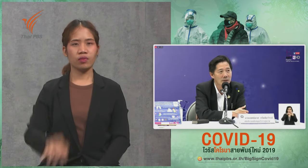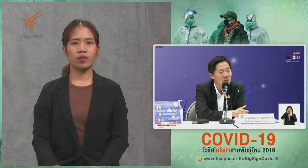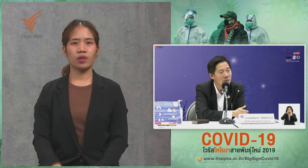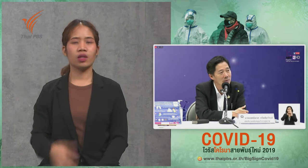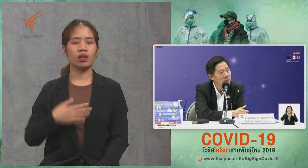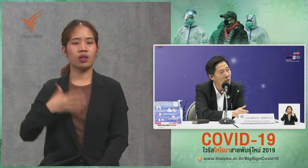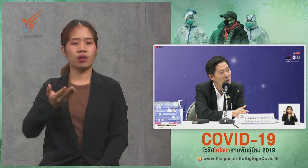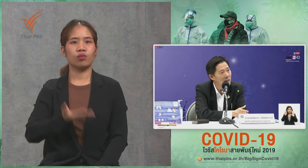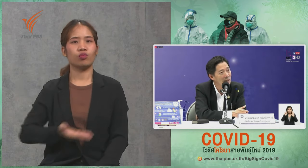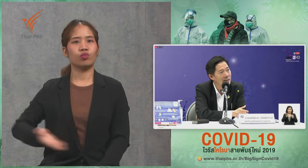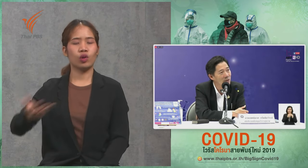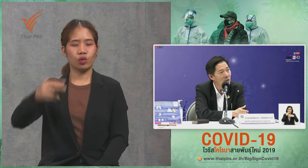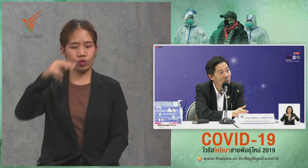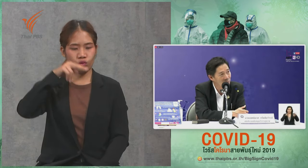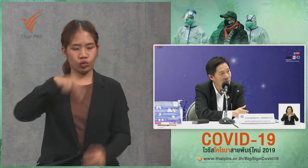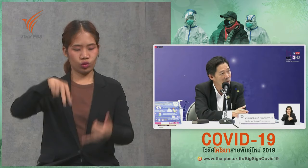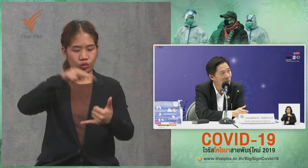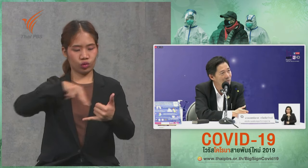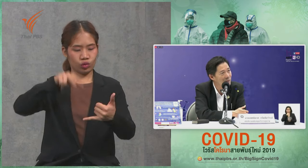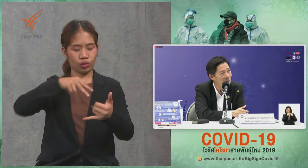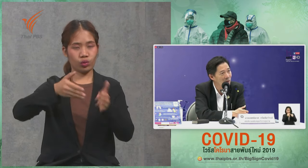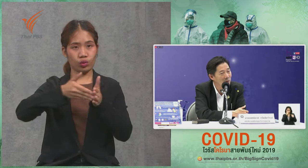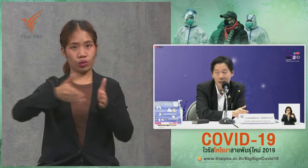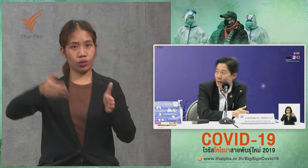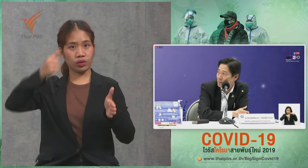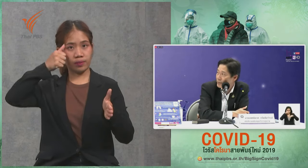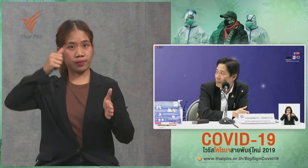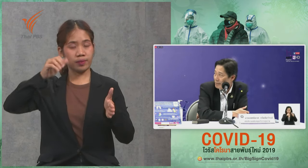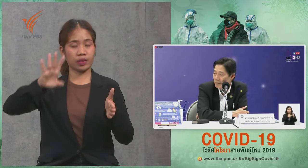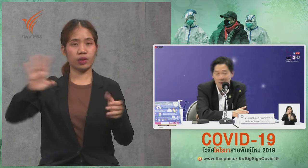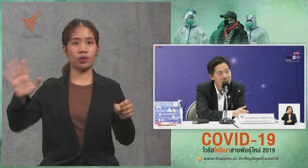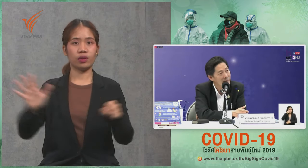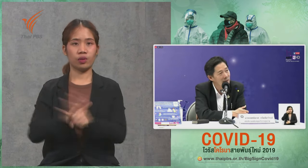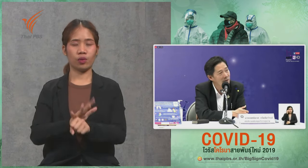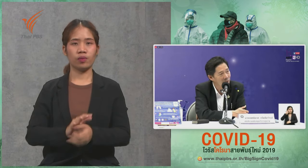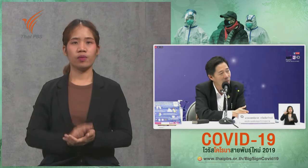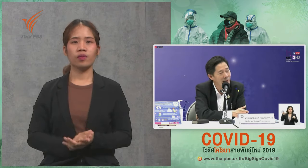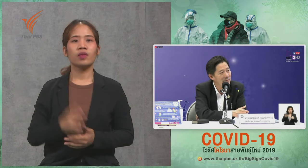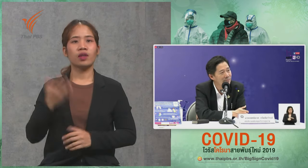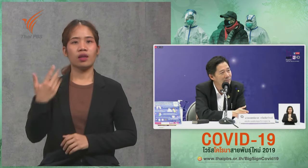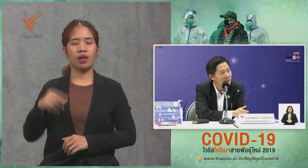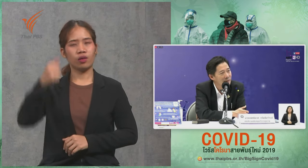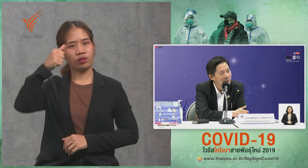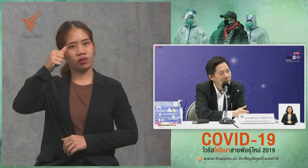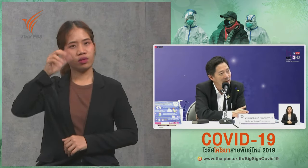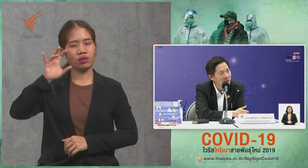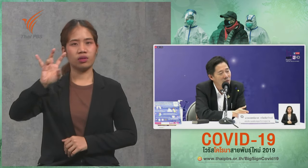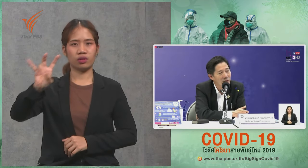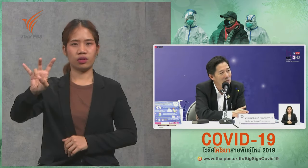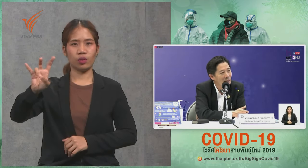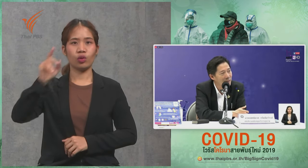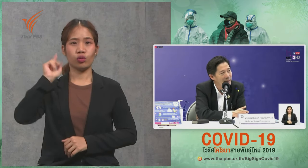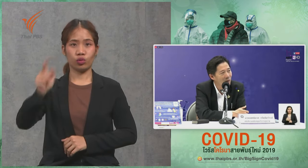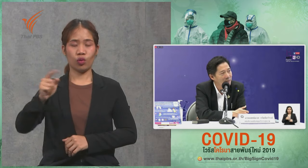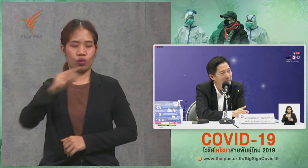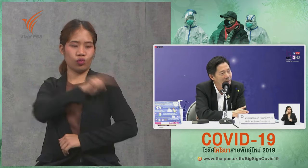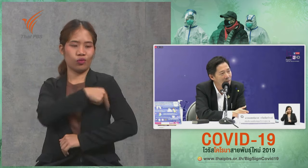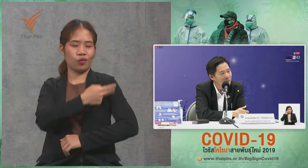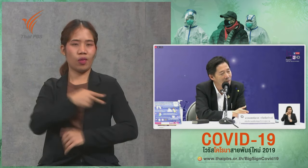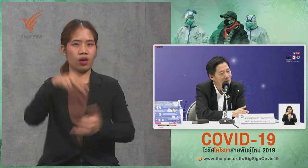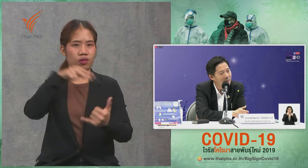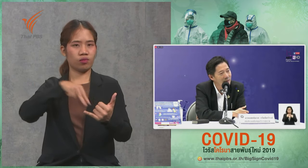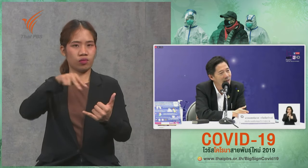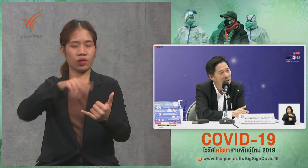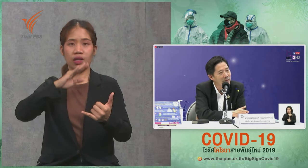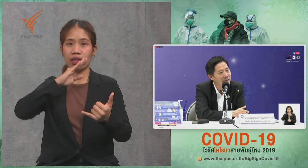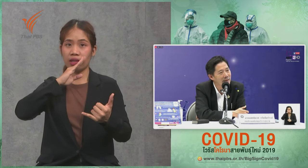เราจะอยู่ดูคนไข้จนครบ14วันเป็นอย่างน้อยนะครับแล้วก็7วันจะต้องอยู่ในโรงพยาบาลแน่นอนถ้